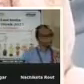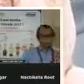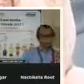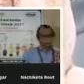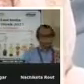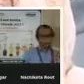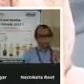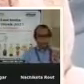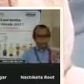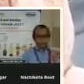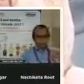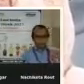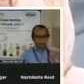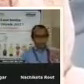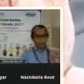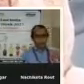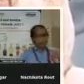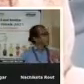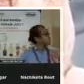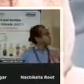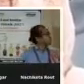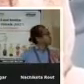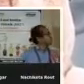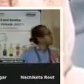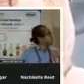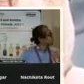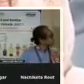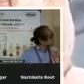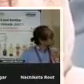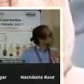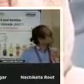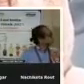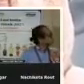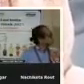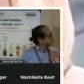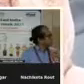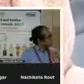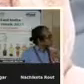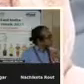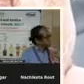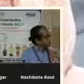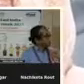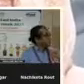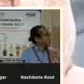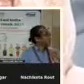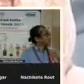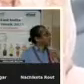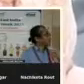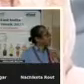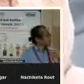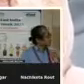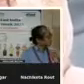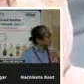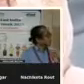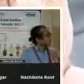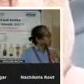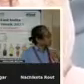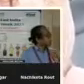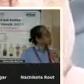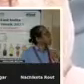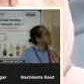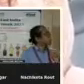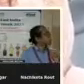है। इस आयोजन ने पारंपरिक परिधान प्रदर्शन और पारंपरिक सांस्कृतिक उत्सव के माध्यम से समावेशी गतिविधियों को बढ़ावा